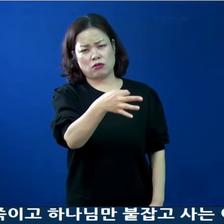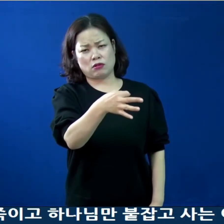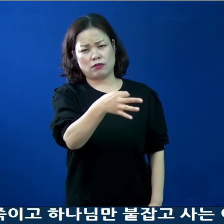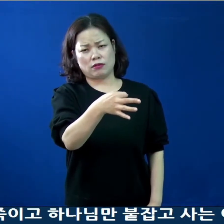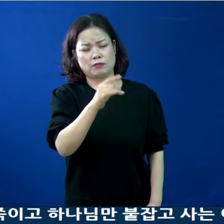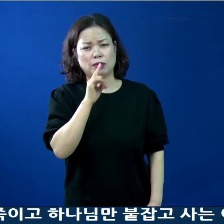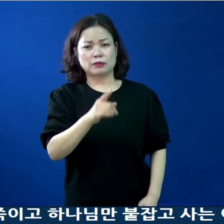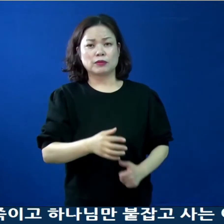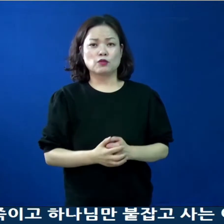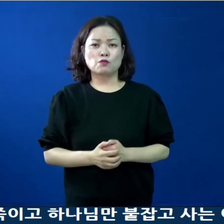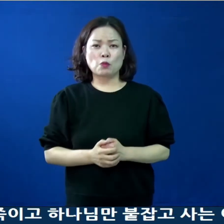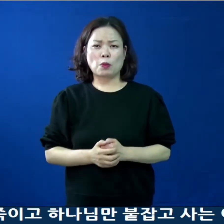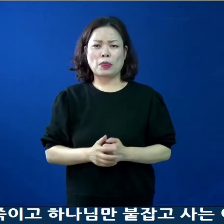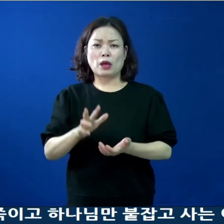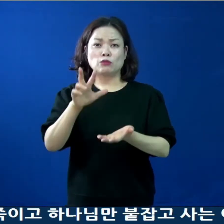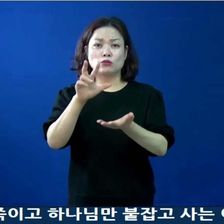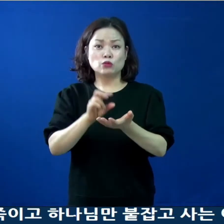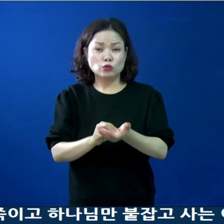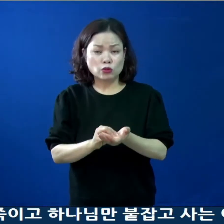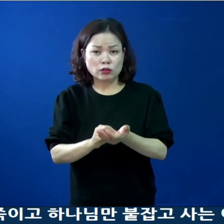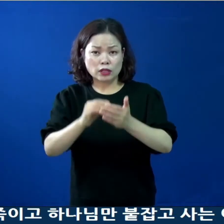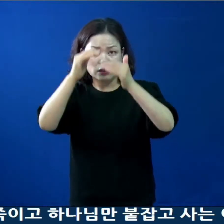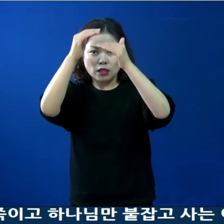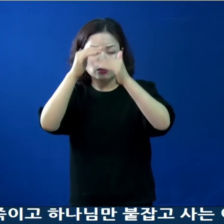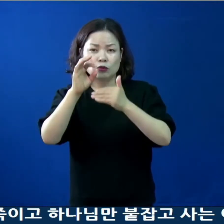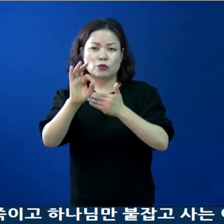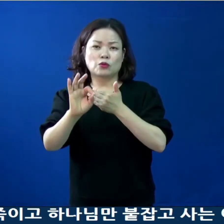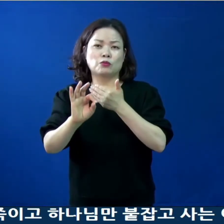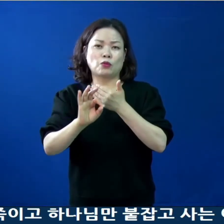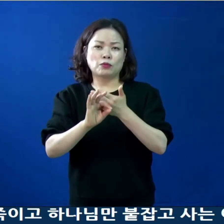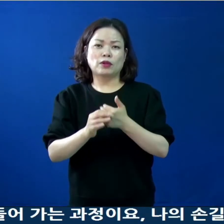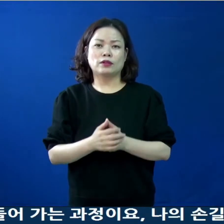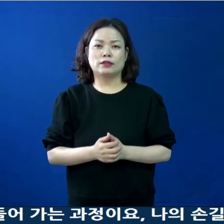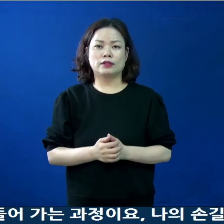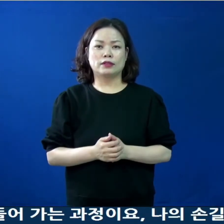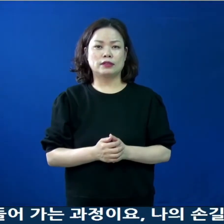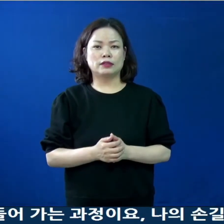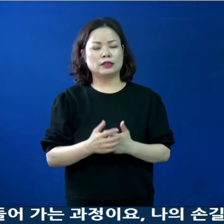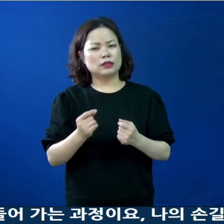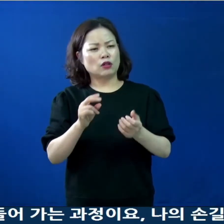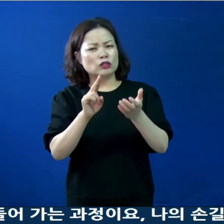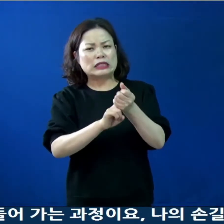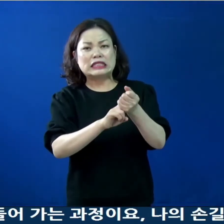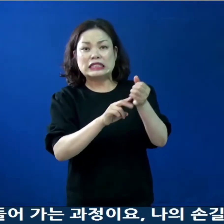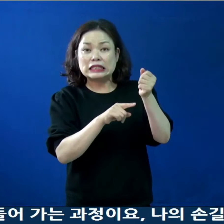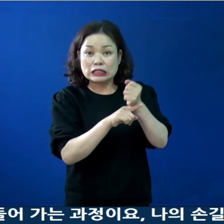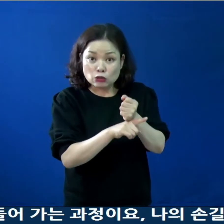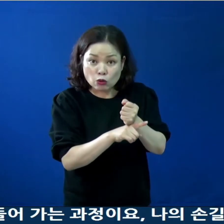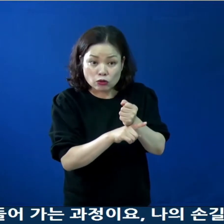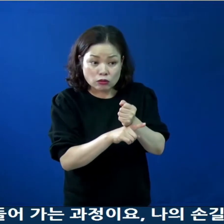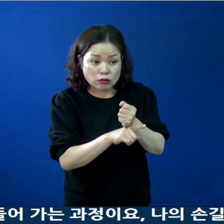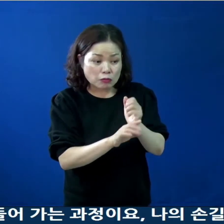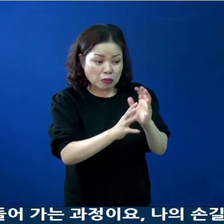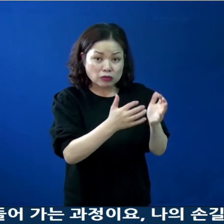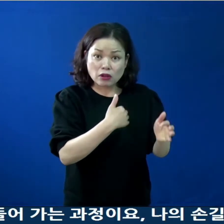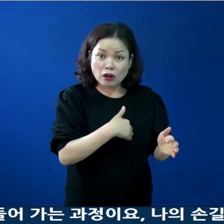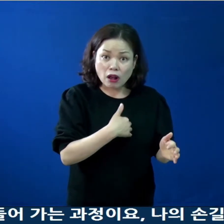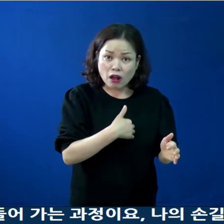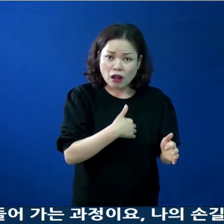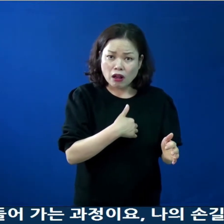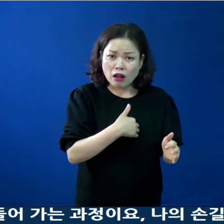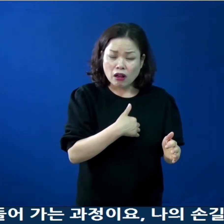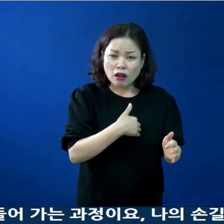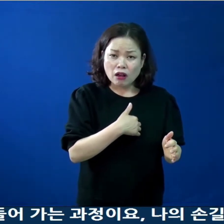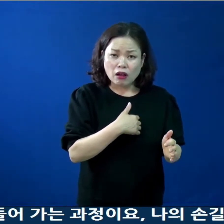것이죠. 근데 문제는 이제 본문 읽어보면 알겠지만, 이런 의도를 백성들이 압니까 모릅니까?